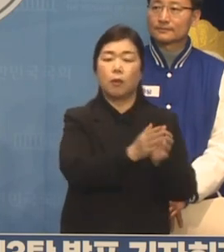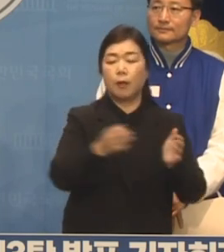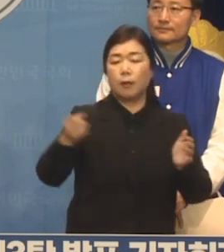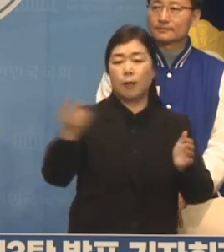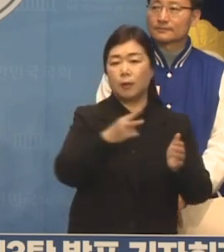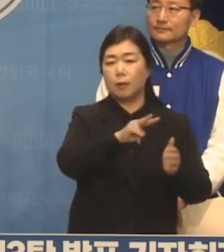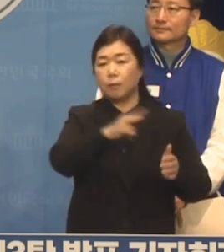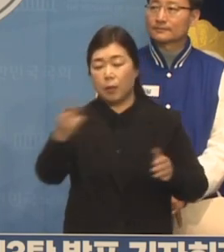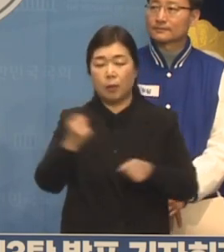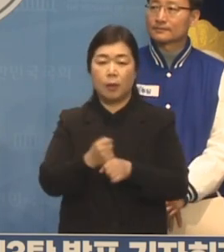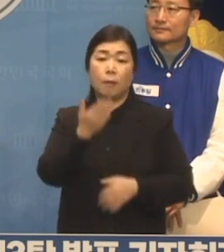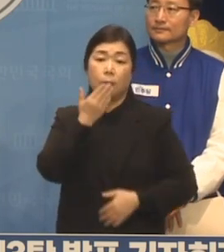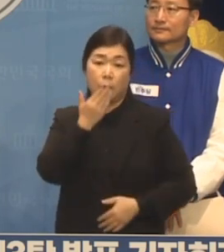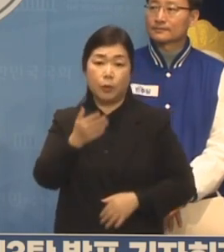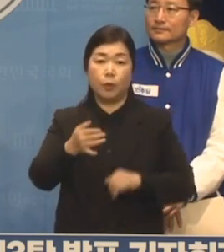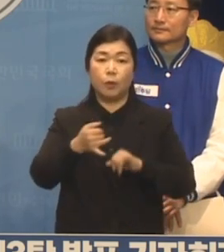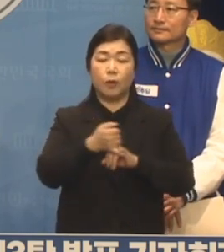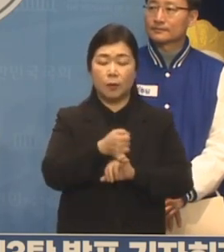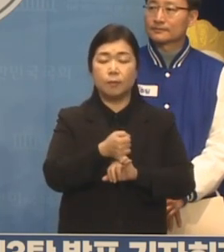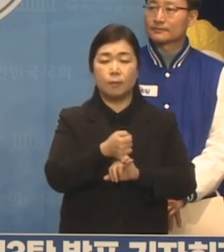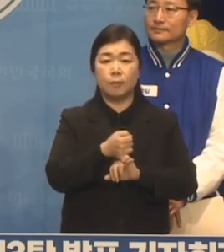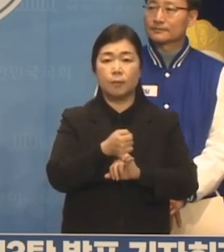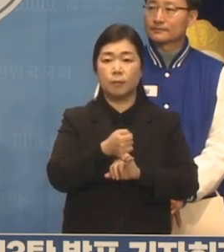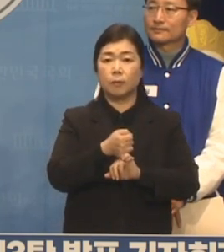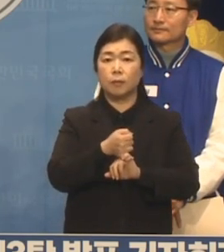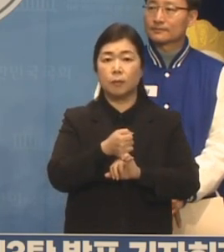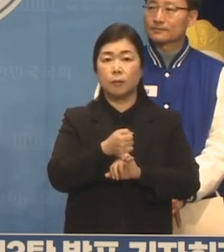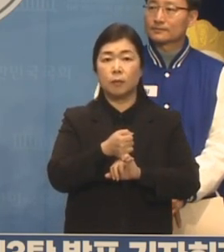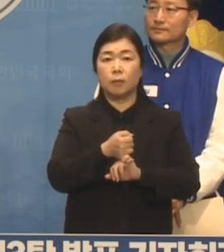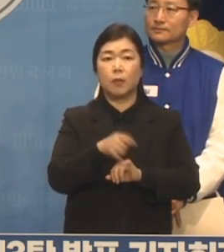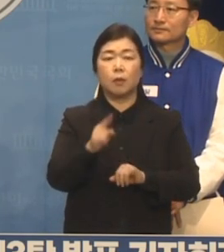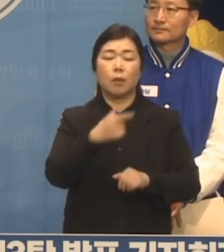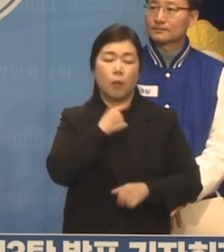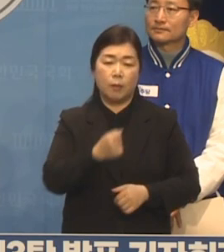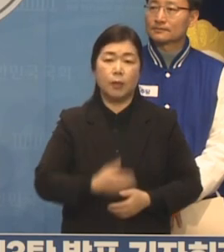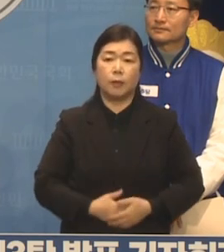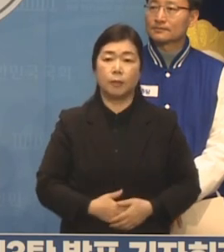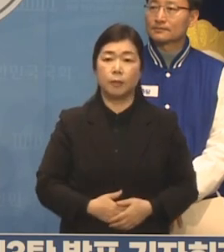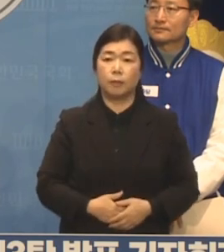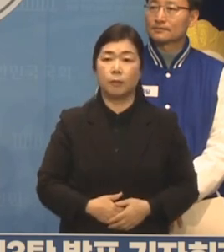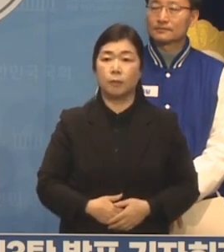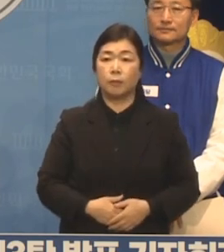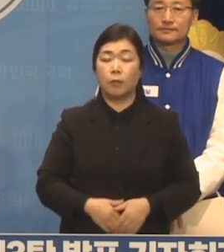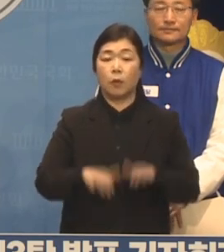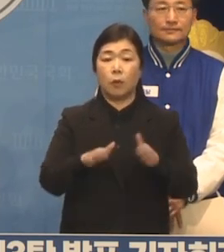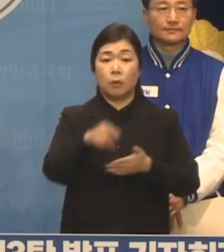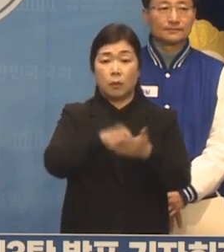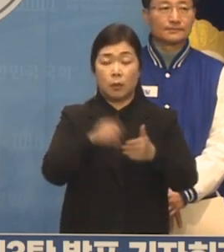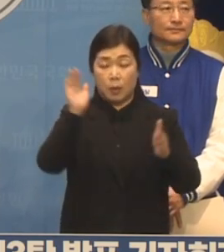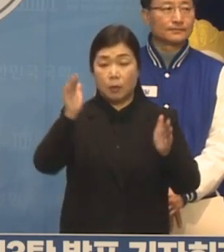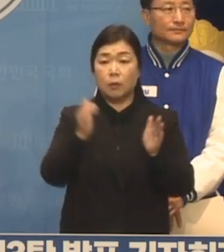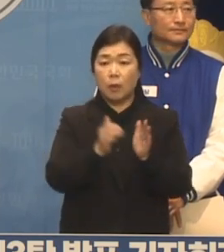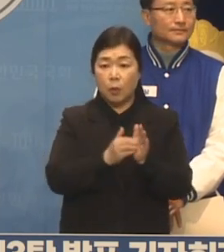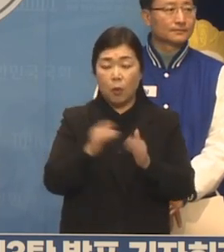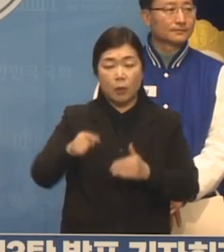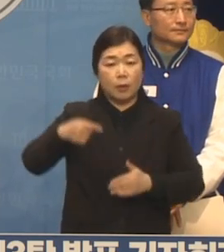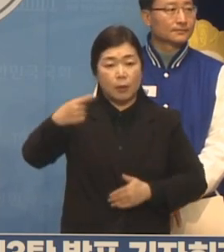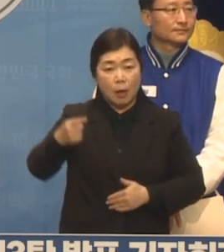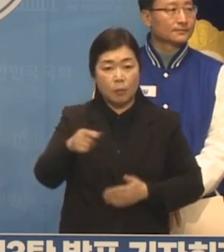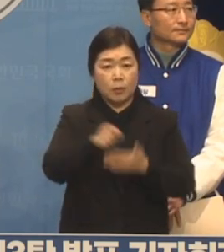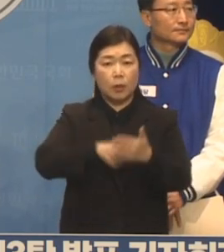다시 재탄생할 수 있도록 그렇게 바라겠습니다. 오늘 기자회견 마치고